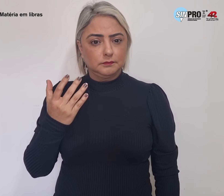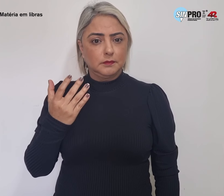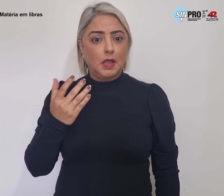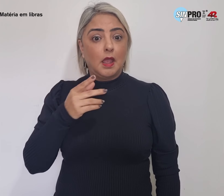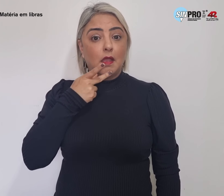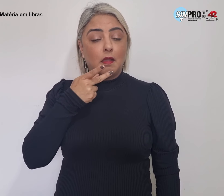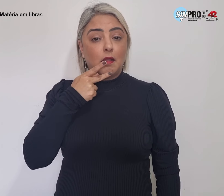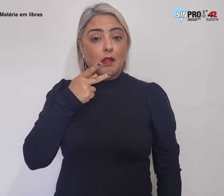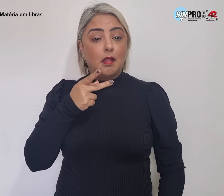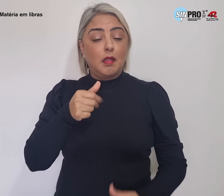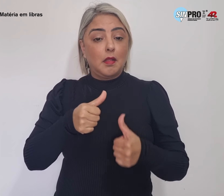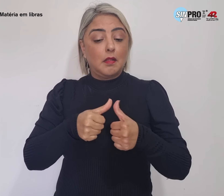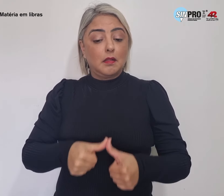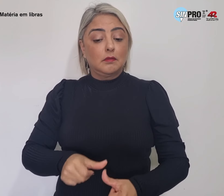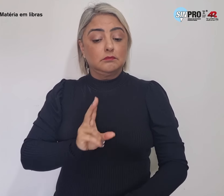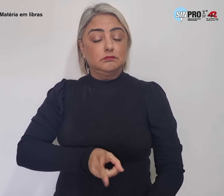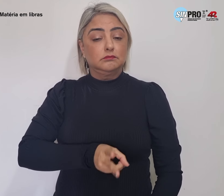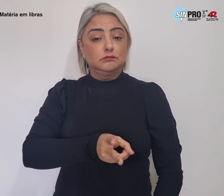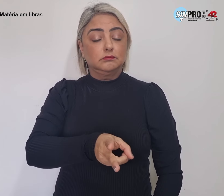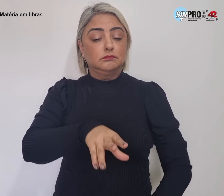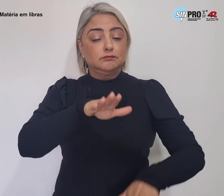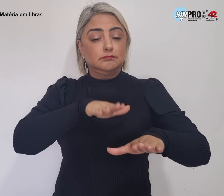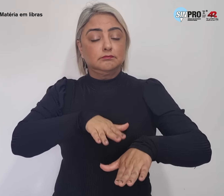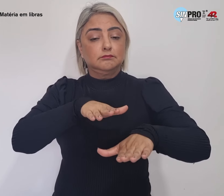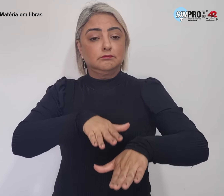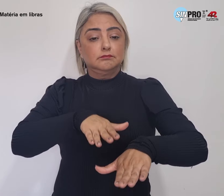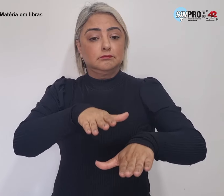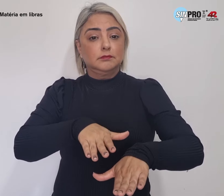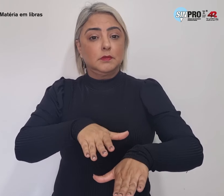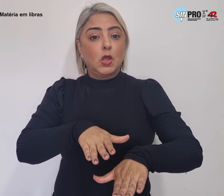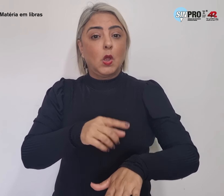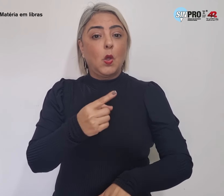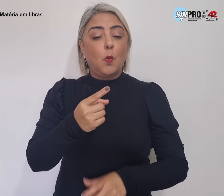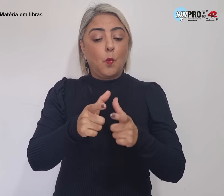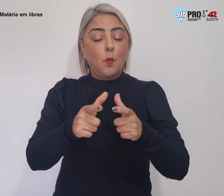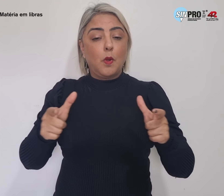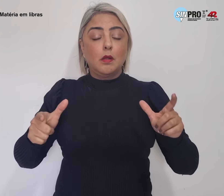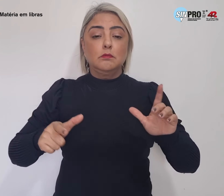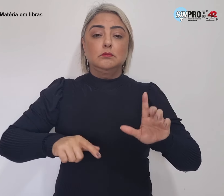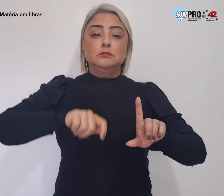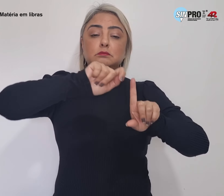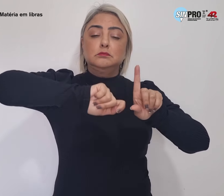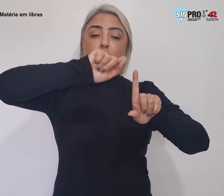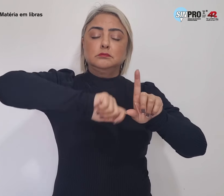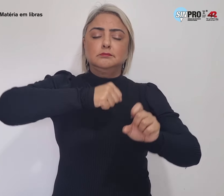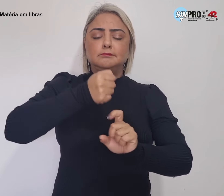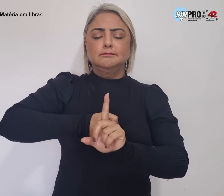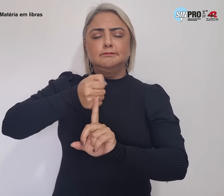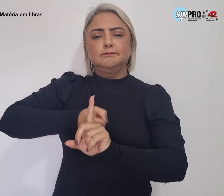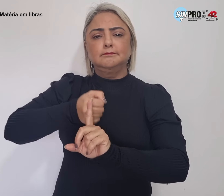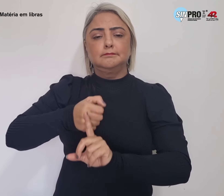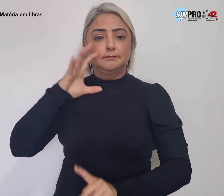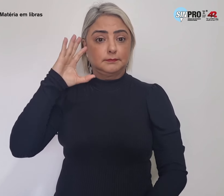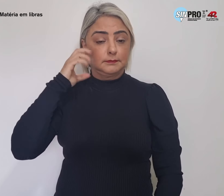de Mobilização e um amplo calendário de lutas. A decisão foi realizada em Assembleia Virtual,